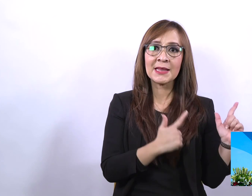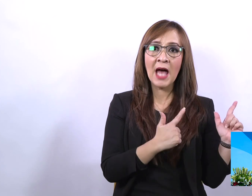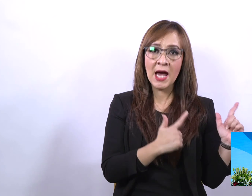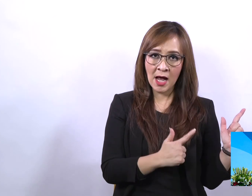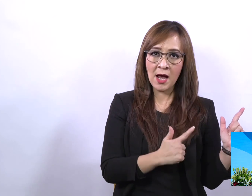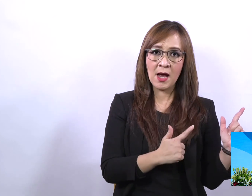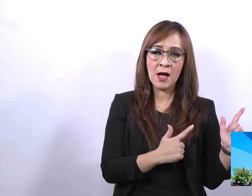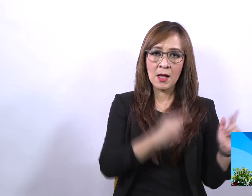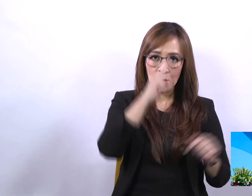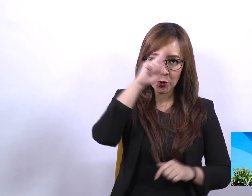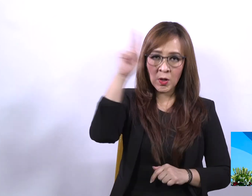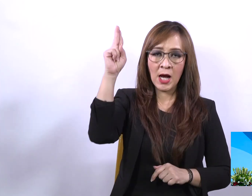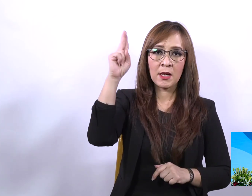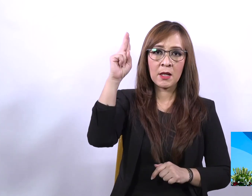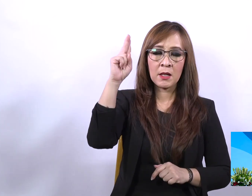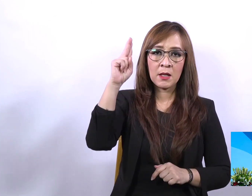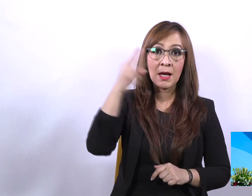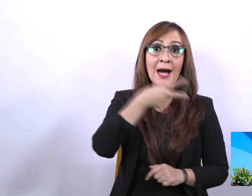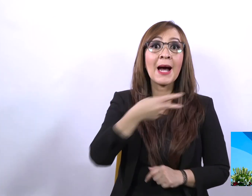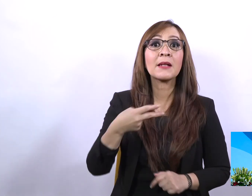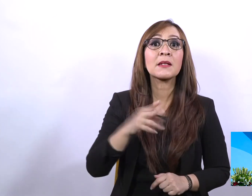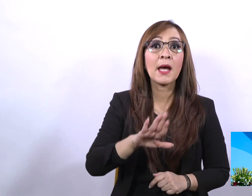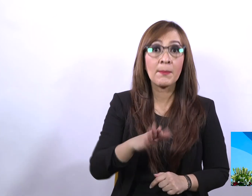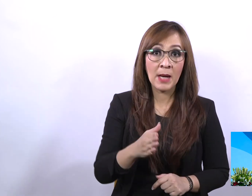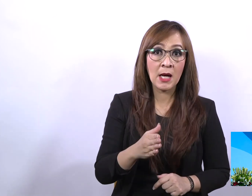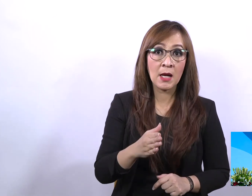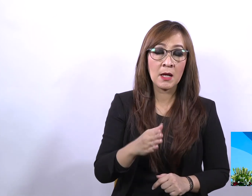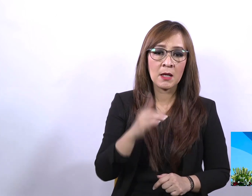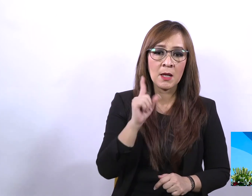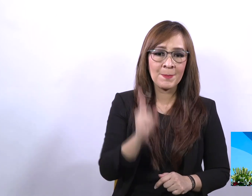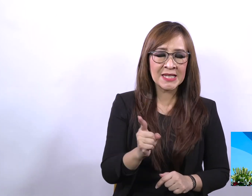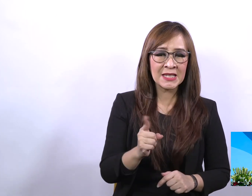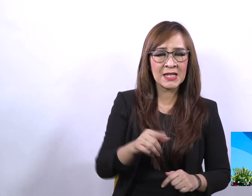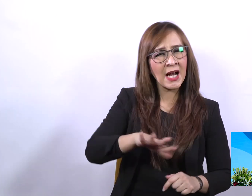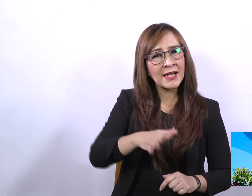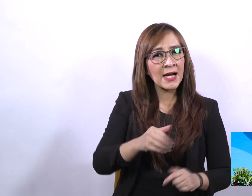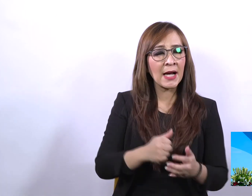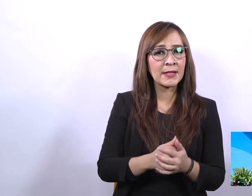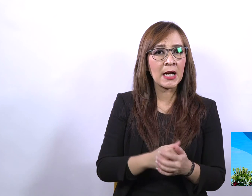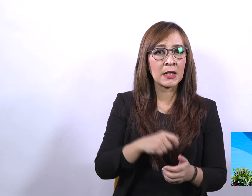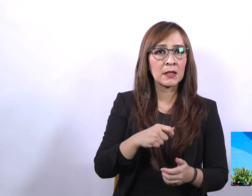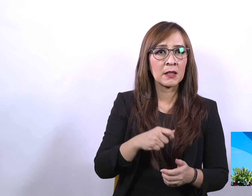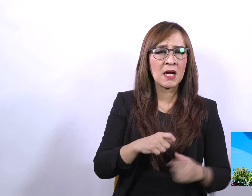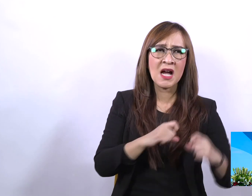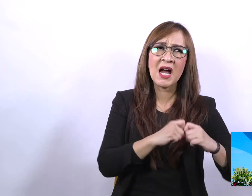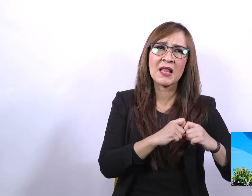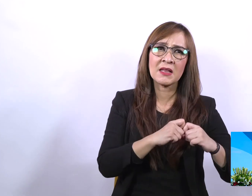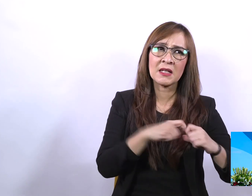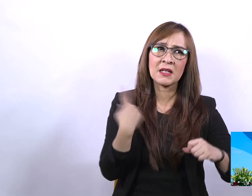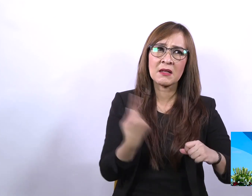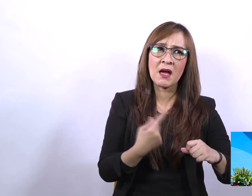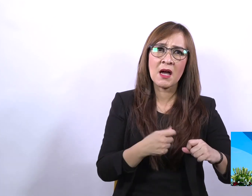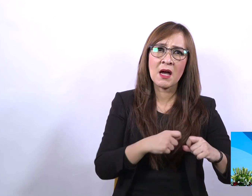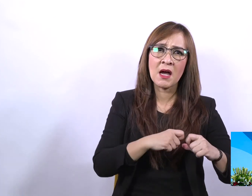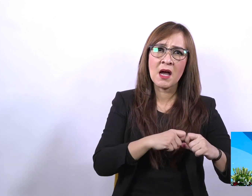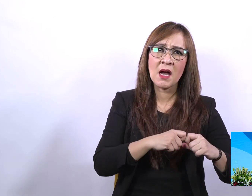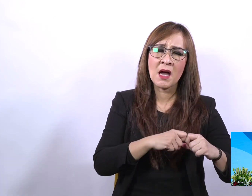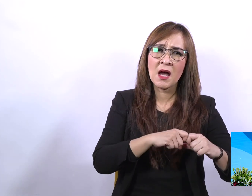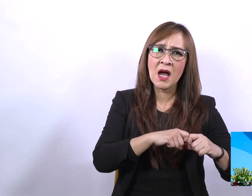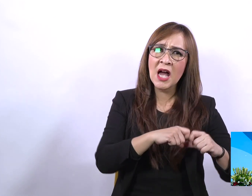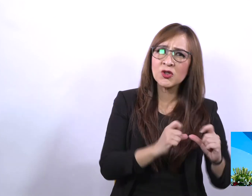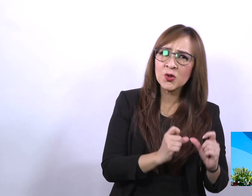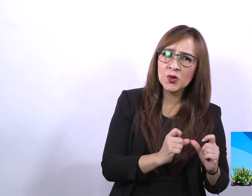artinya walaupun kadangkala air mata kita harus mengalir ke Hai kadangkala hati kita gonjang-ganjing